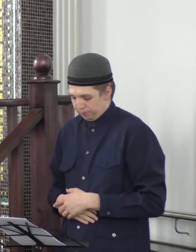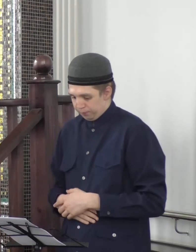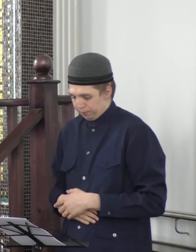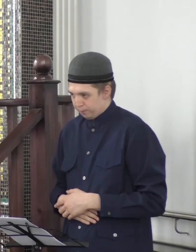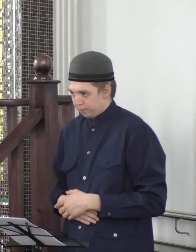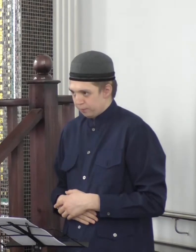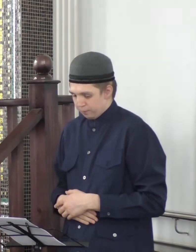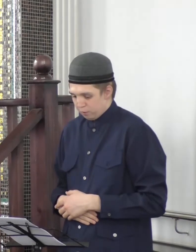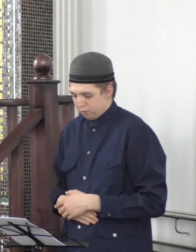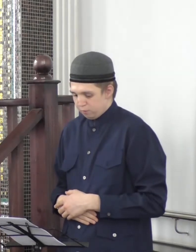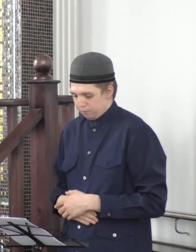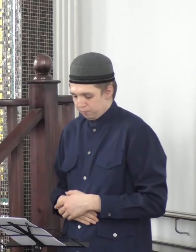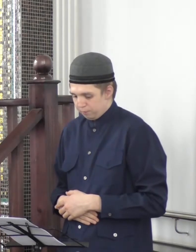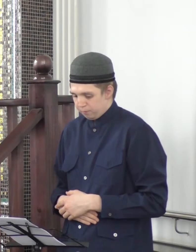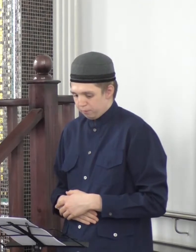ва баракату.